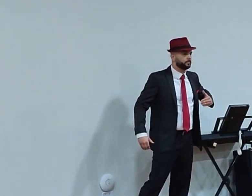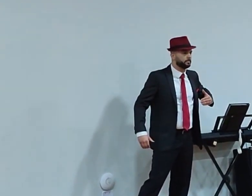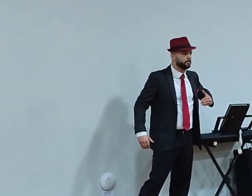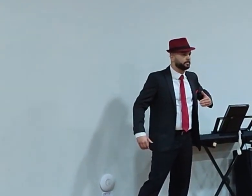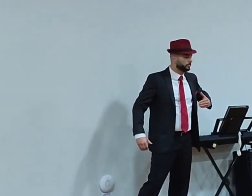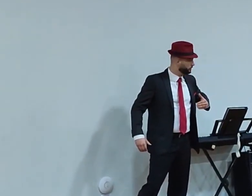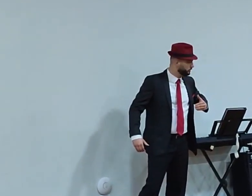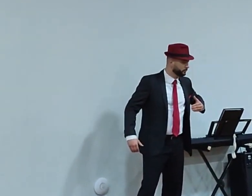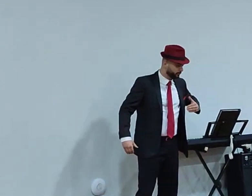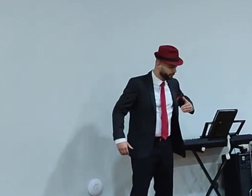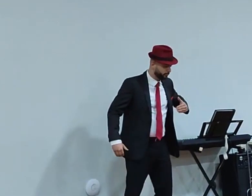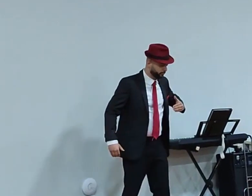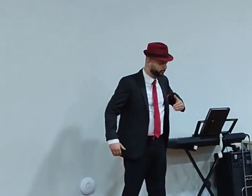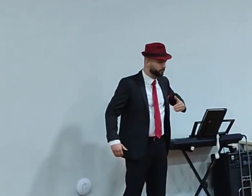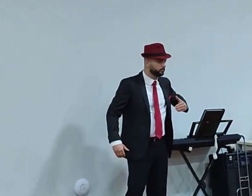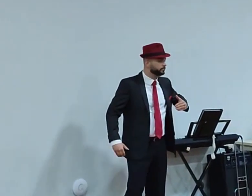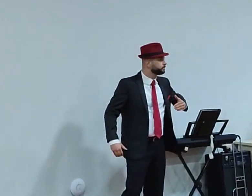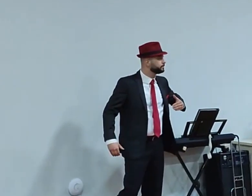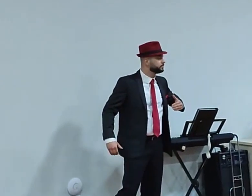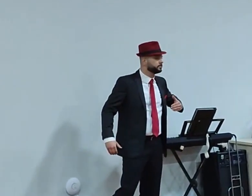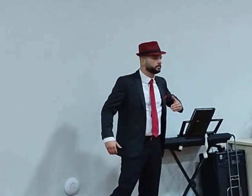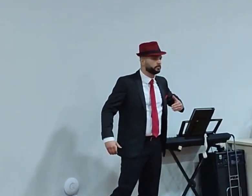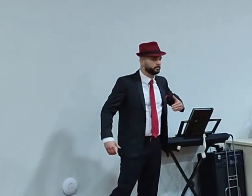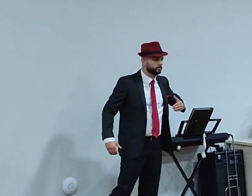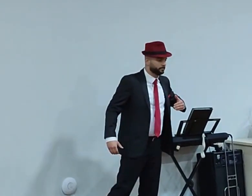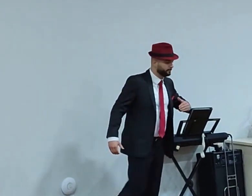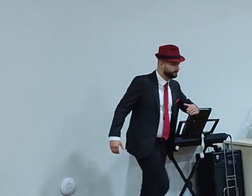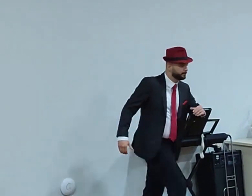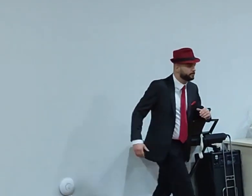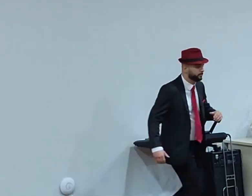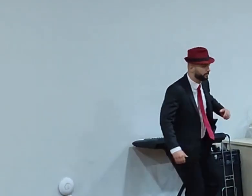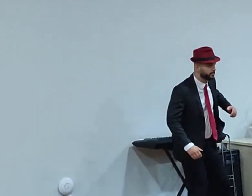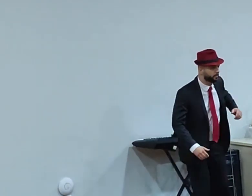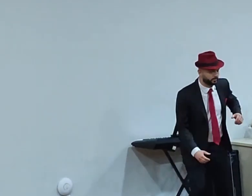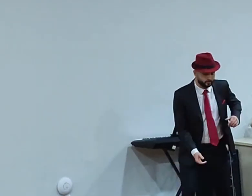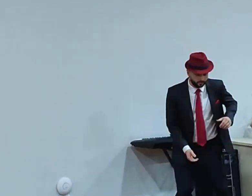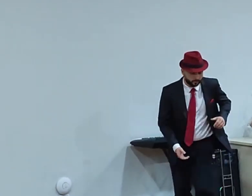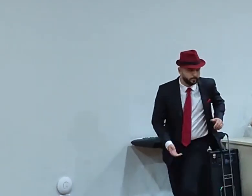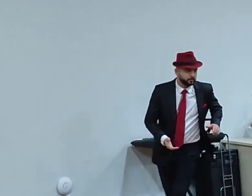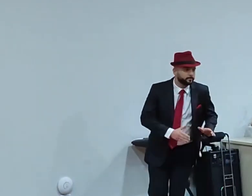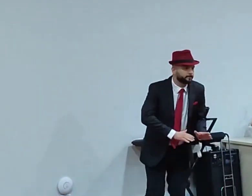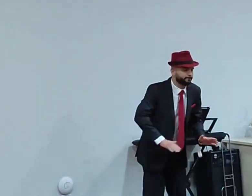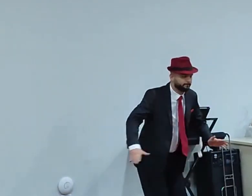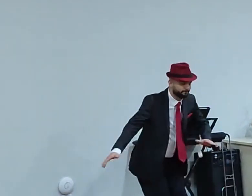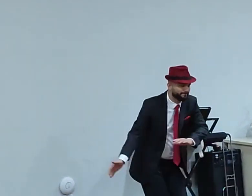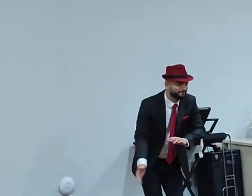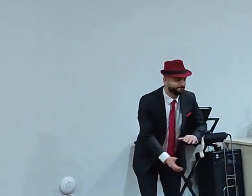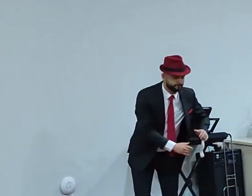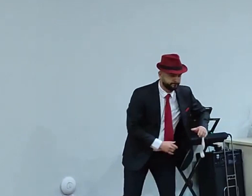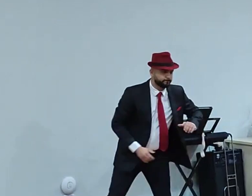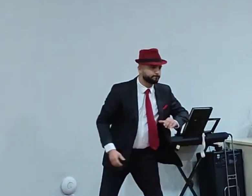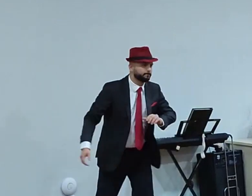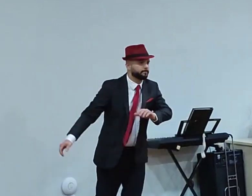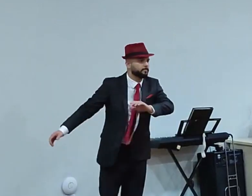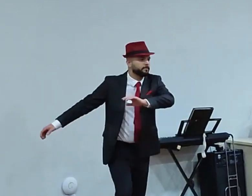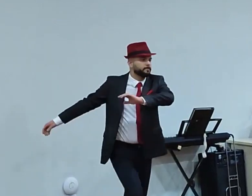visão, dançou um tango com a professora Rose.